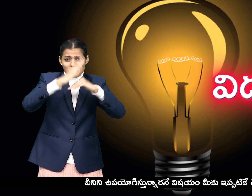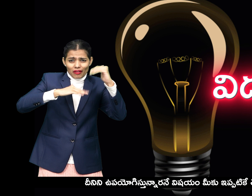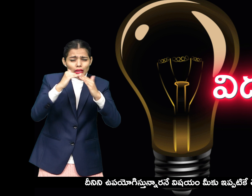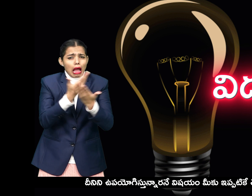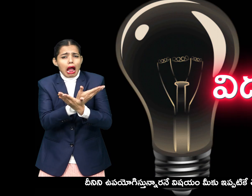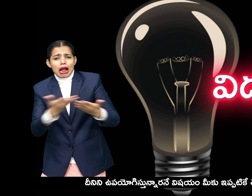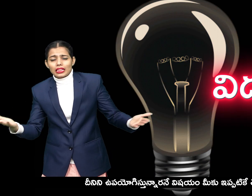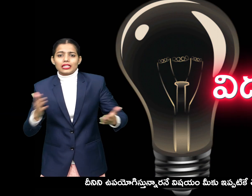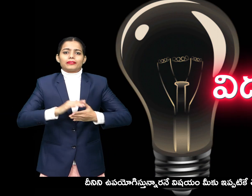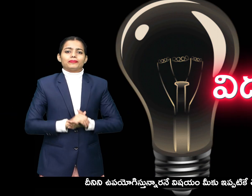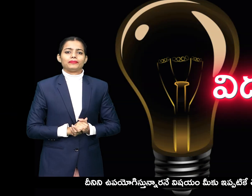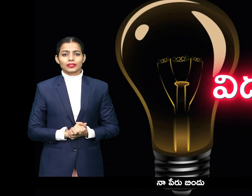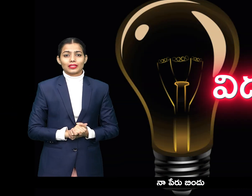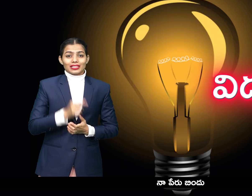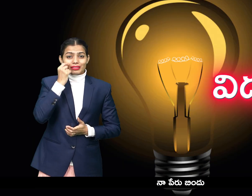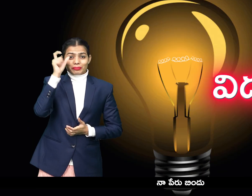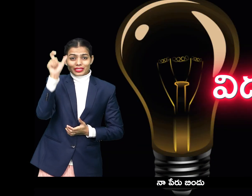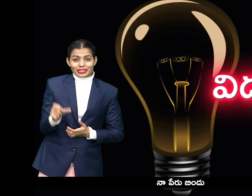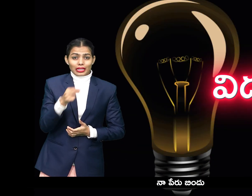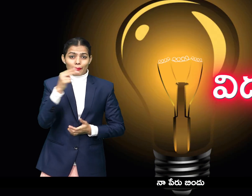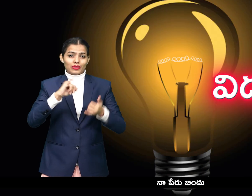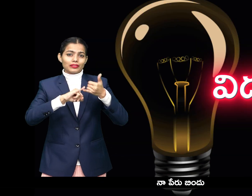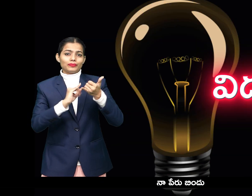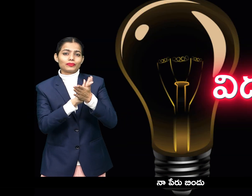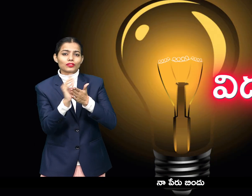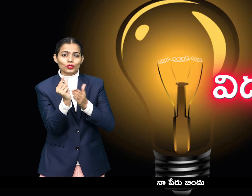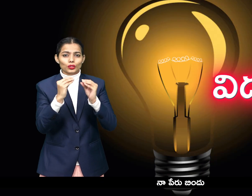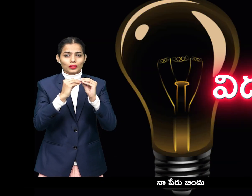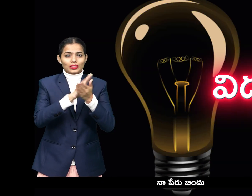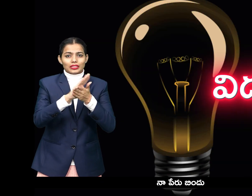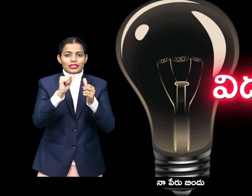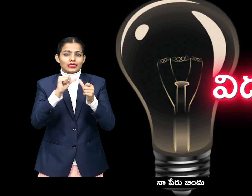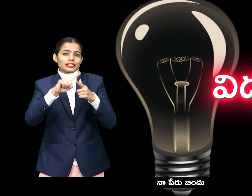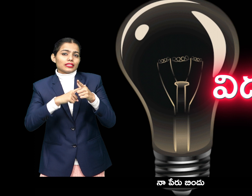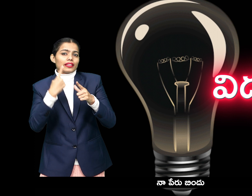మీకు ఇప్పటికే తెలుసు. నా పేరు బిందు.